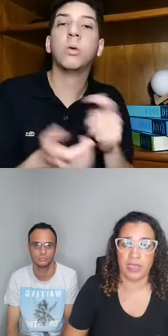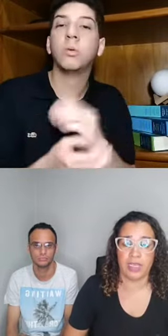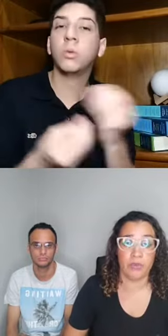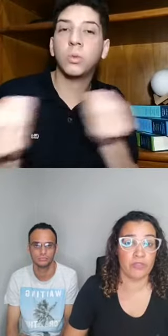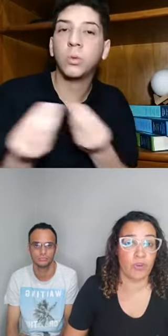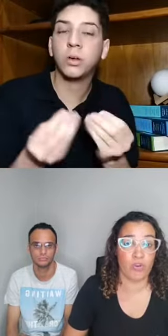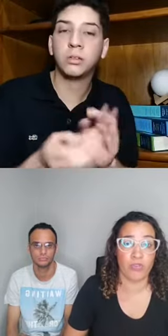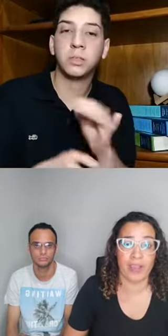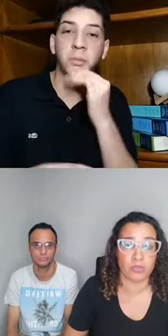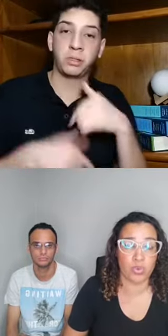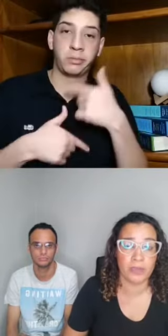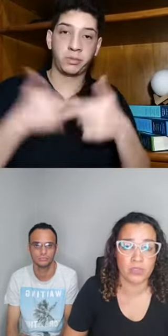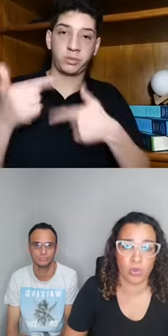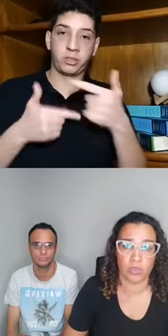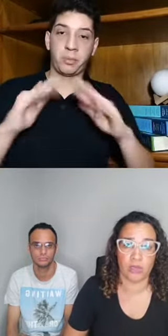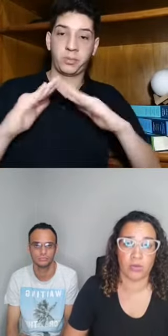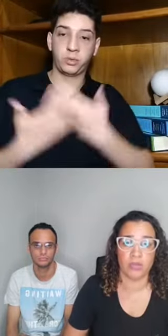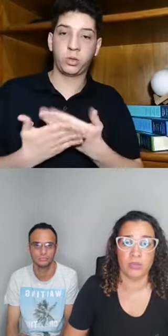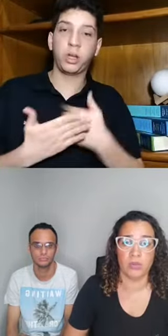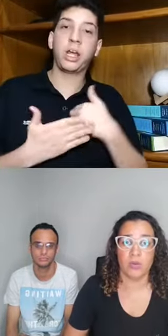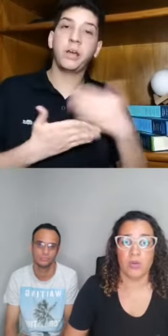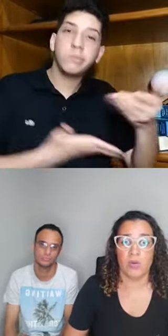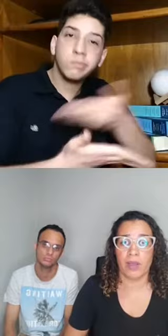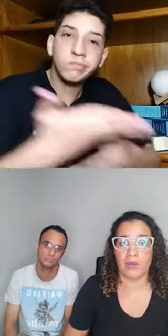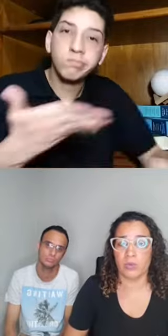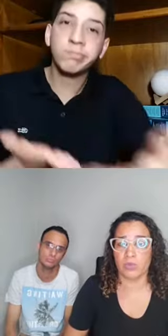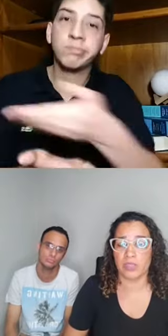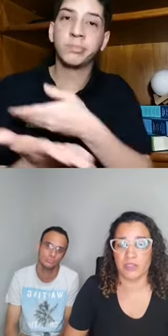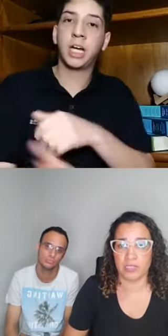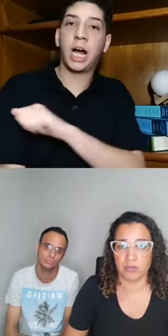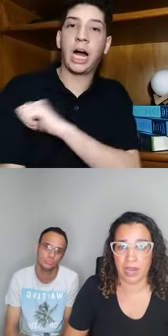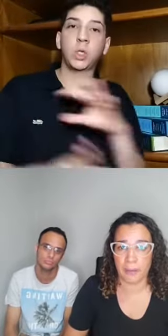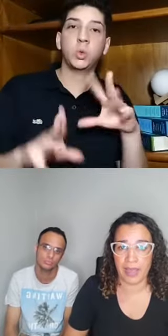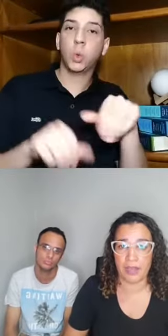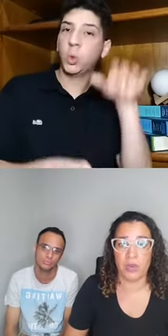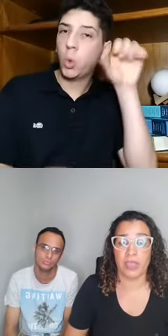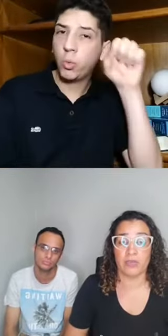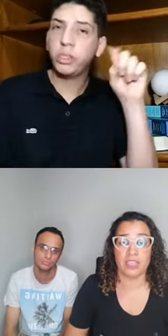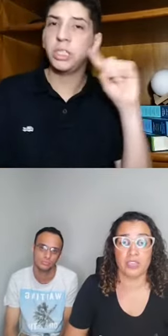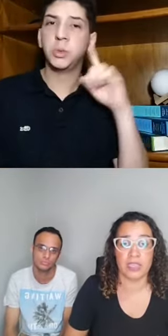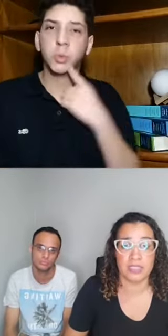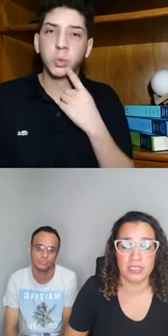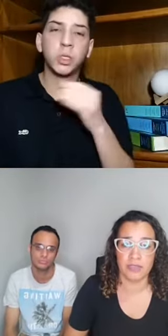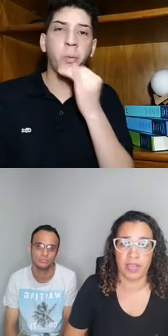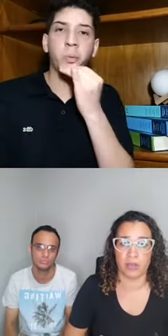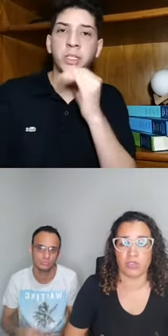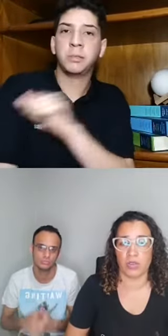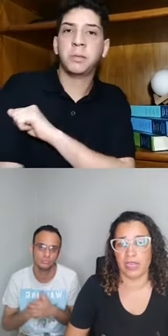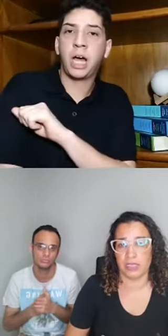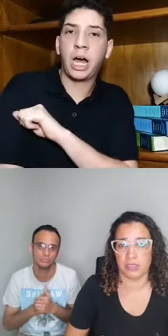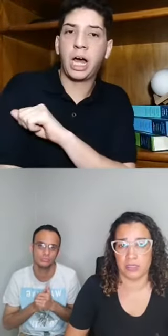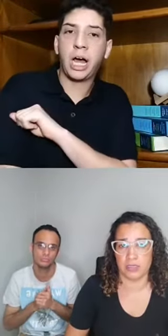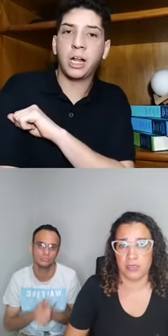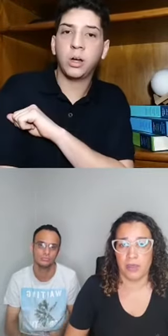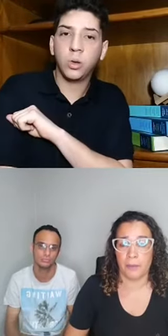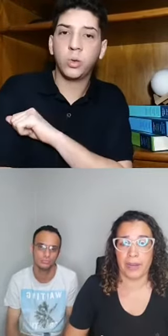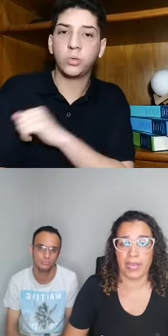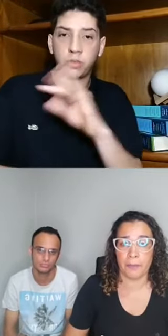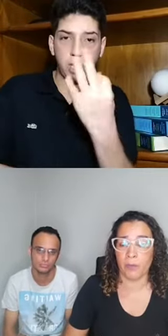escola, eu envolvo a turma toda. Quando um aluno está fazendo um trabalho, eu deixo ele se virar com os